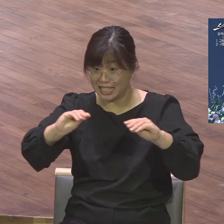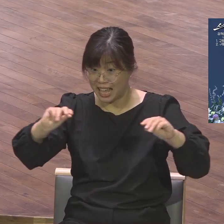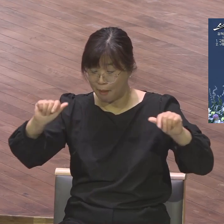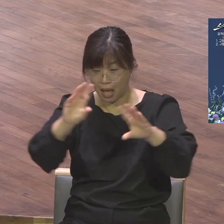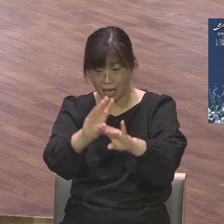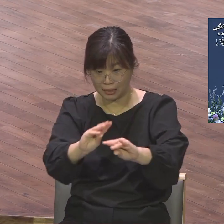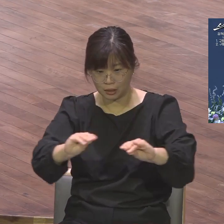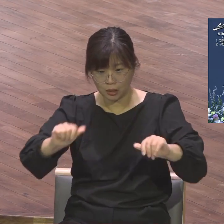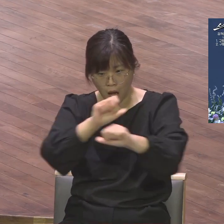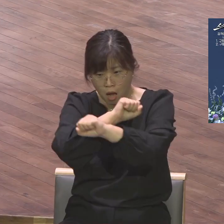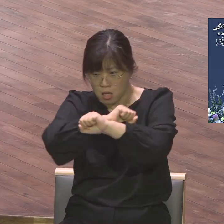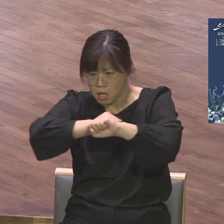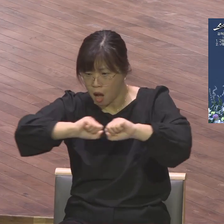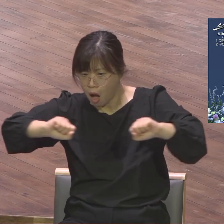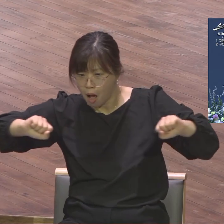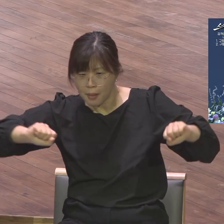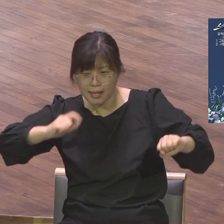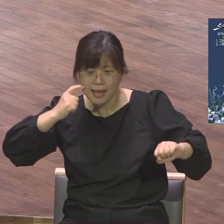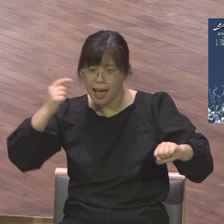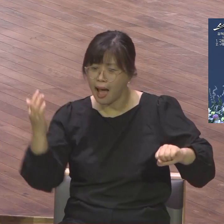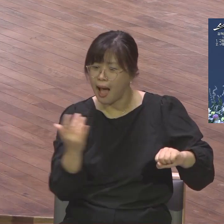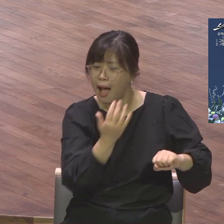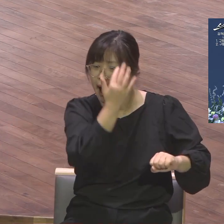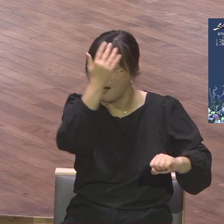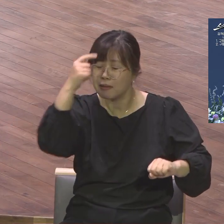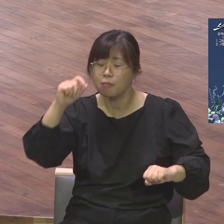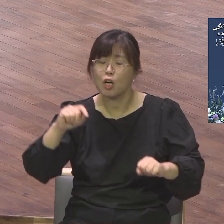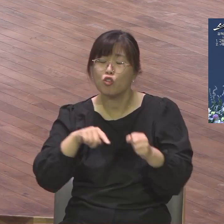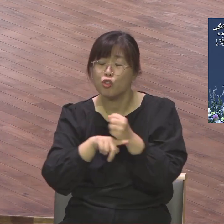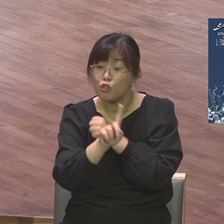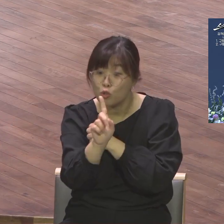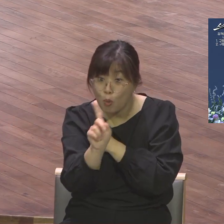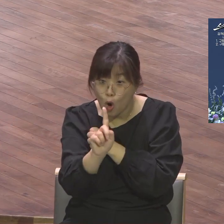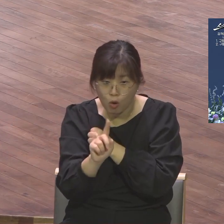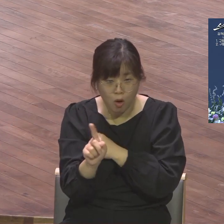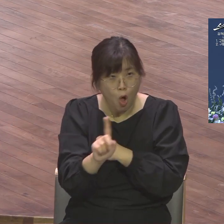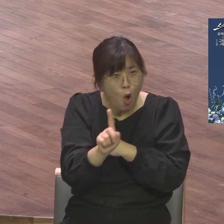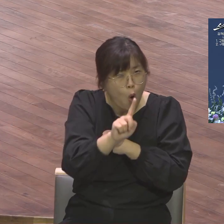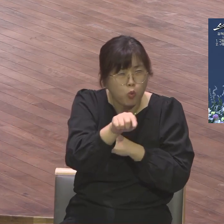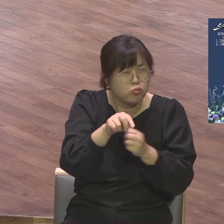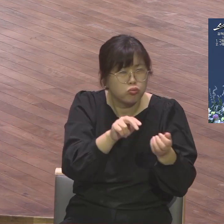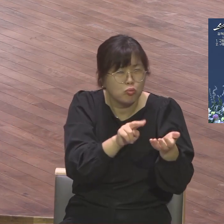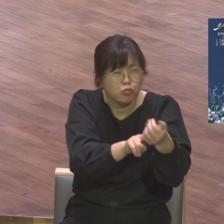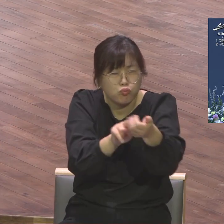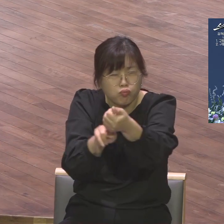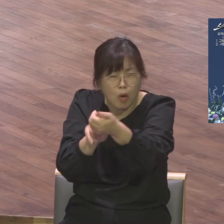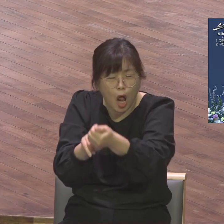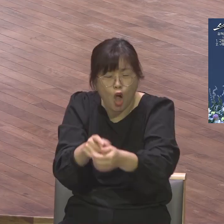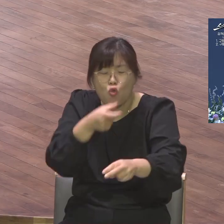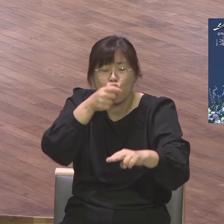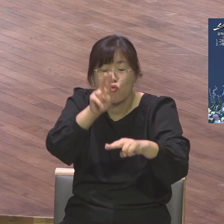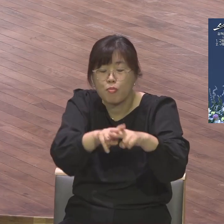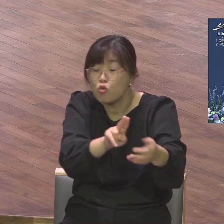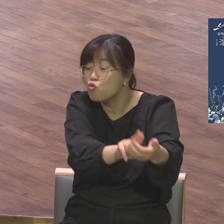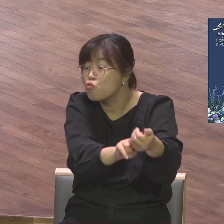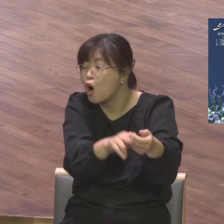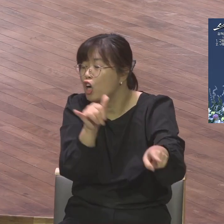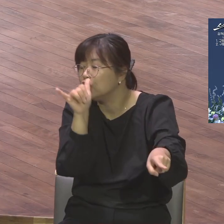사막이 아름다운 건 어딘가에 우물이 숨어 있어서 그렇다. 자, 인생을 사막에 비유를